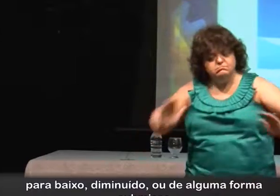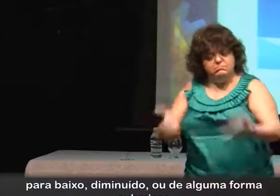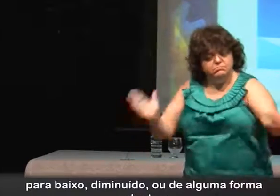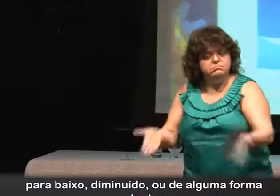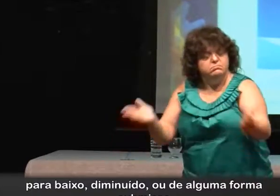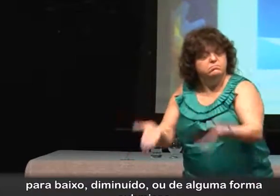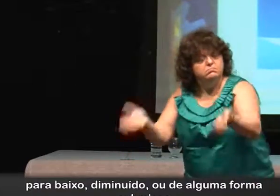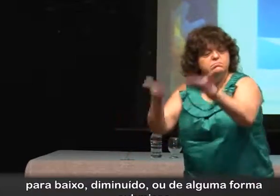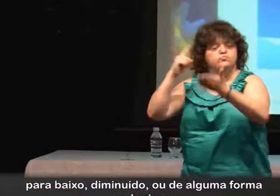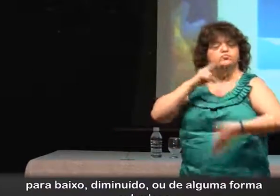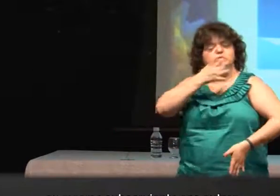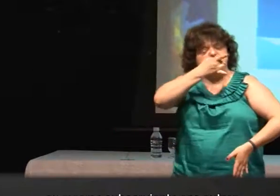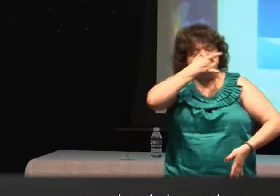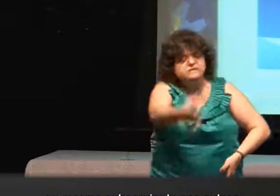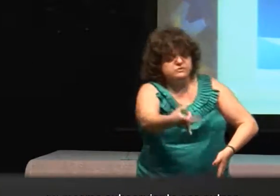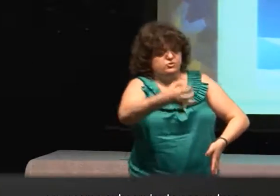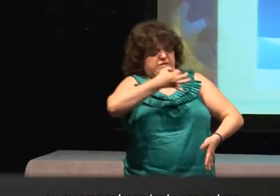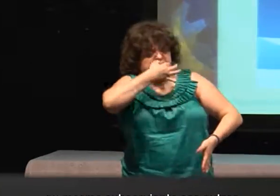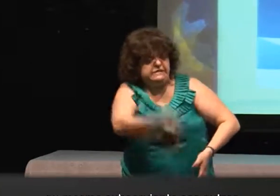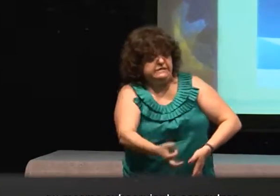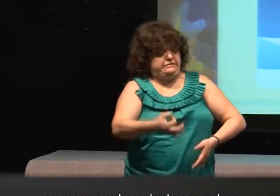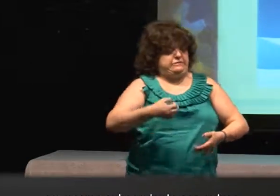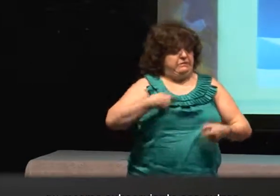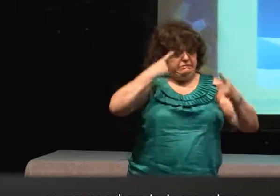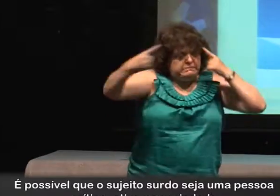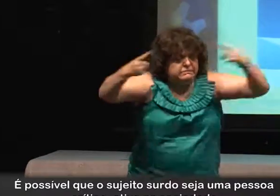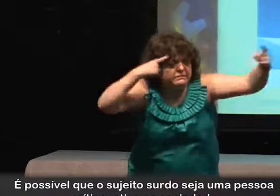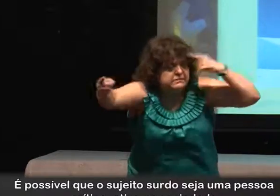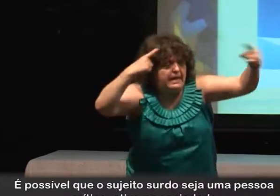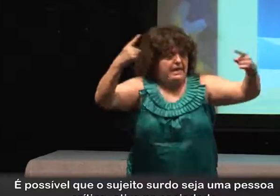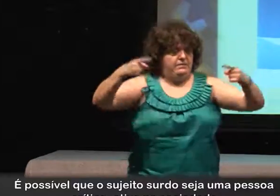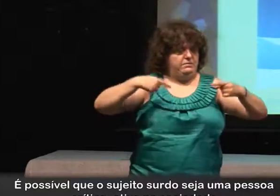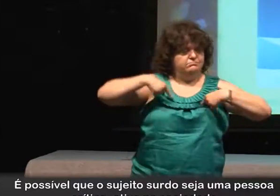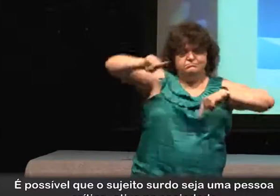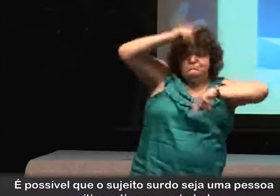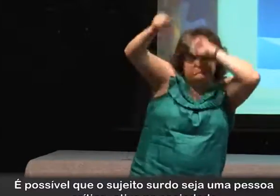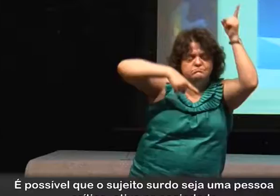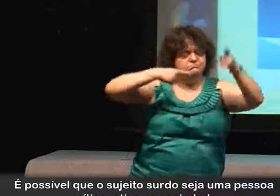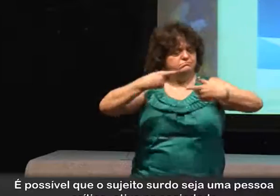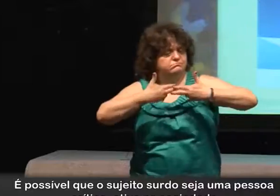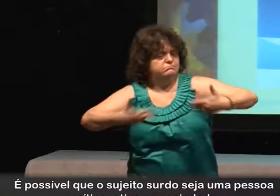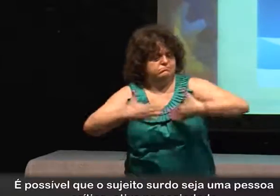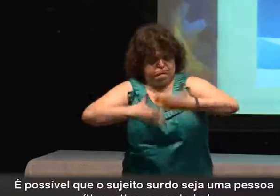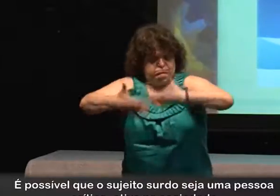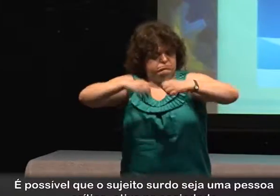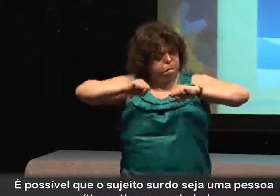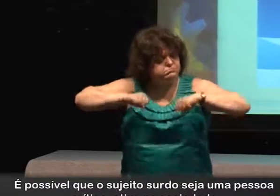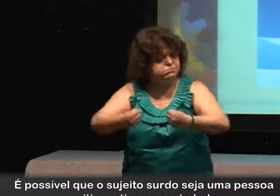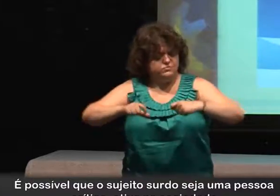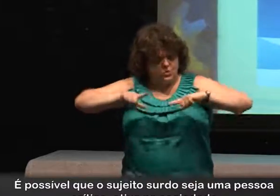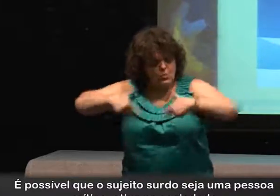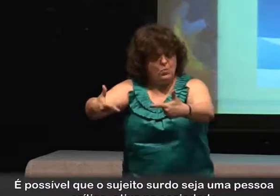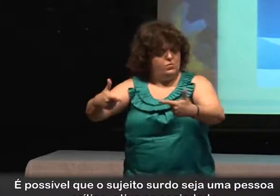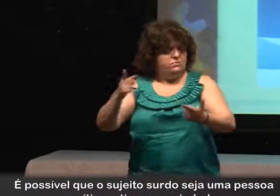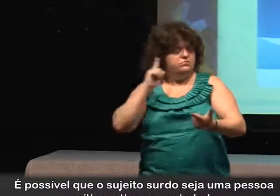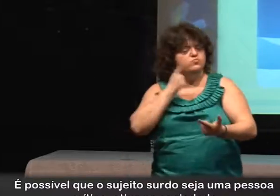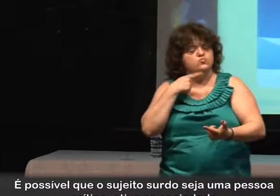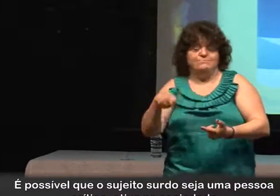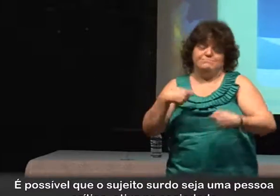forma submisso, subserviente aos outros. Então, é possível que o sujeito surdo seja uma pessoa crítica, uma pessoa